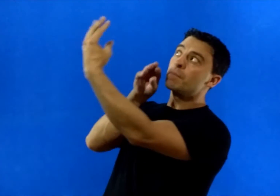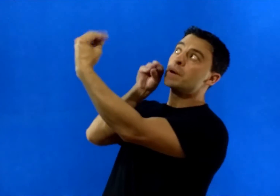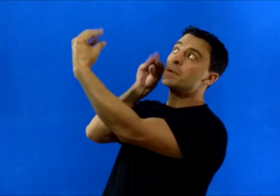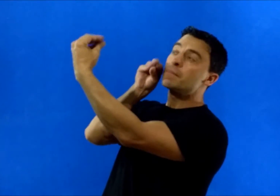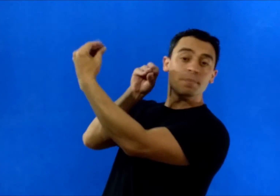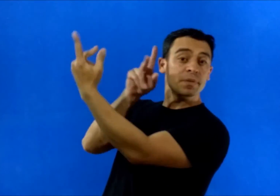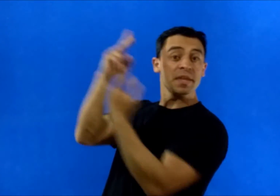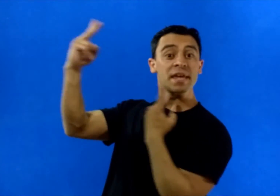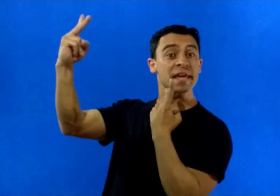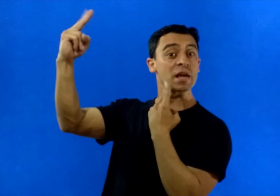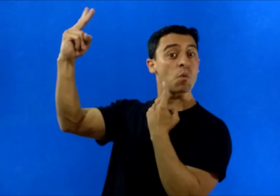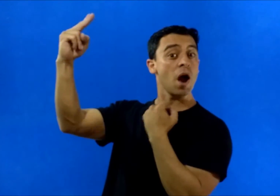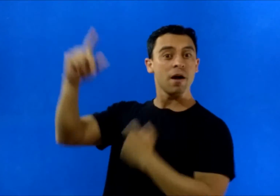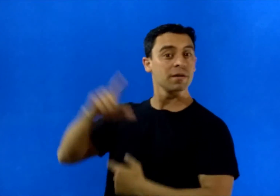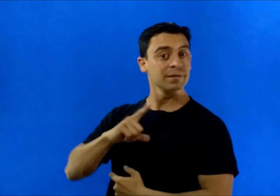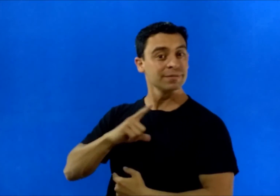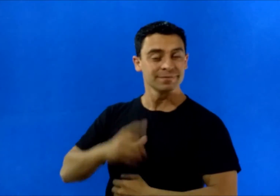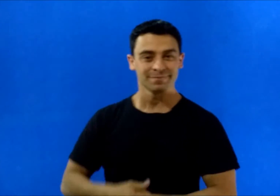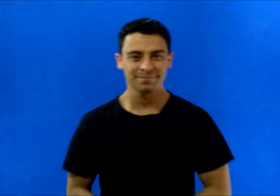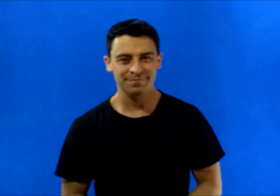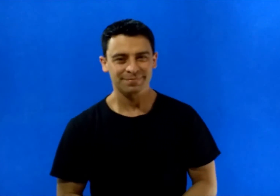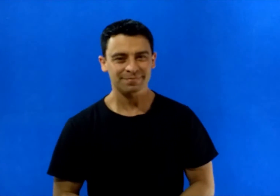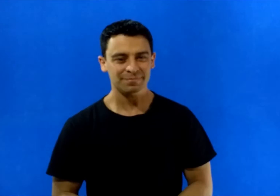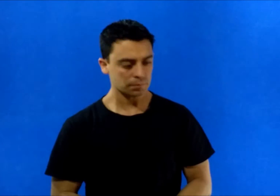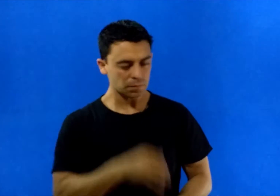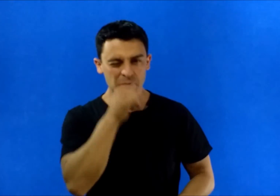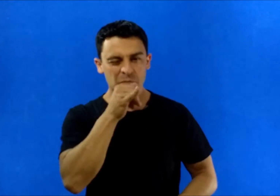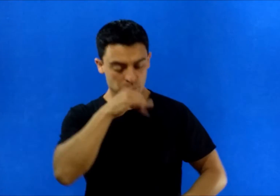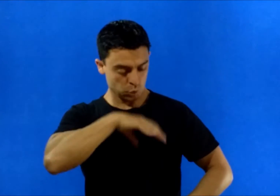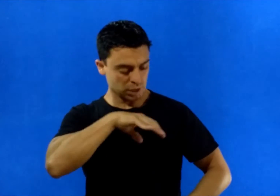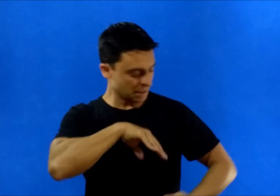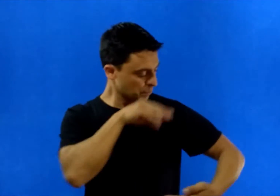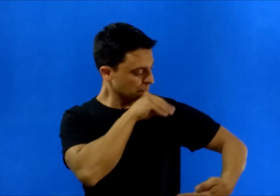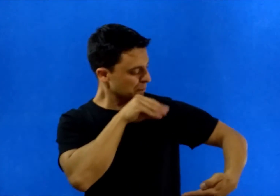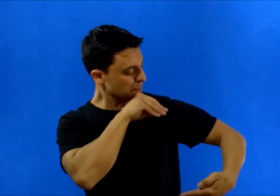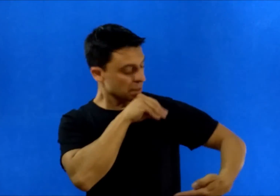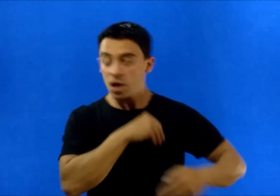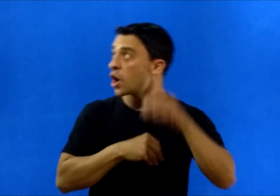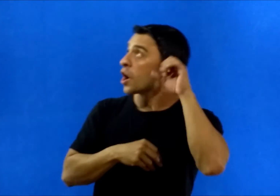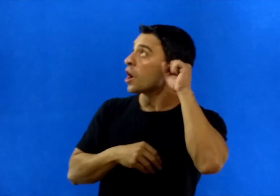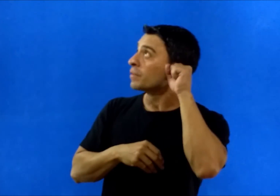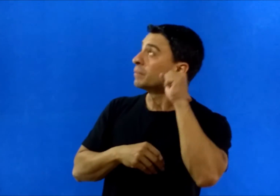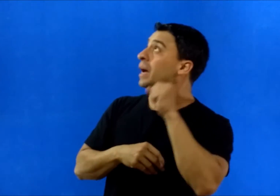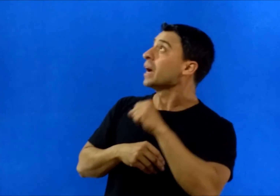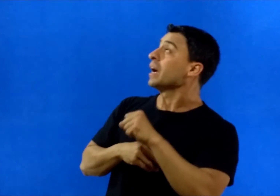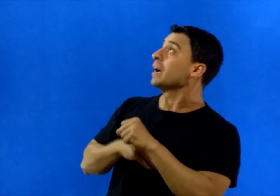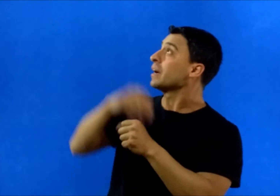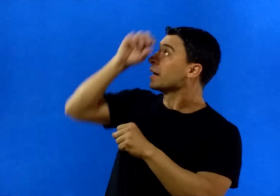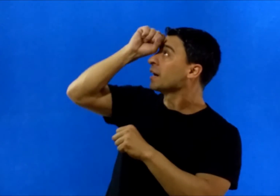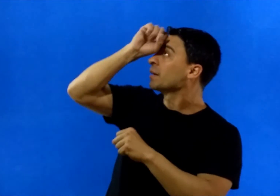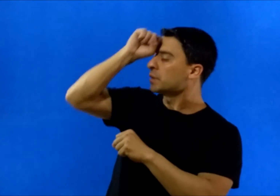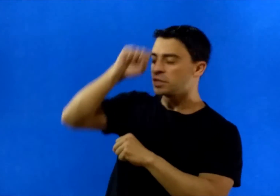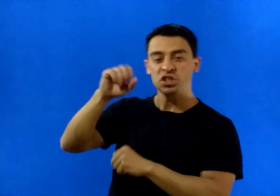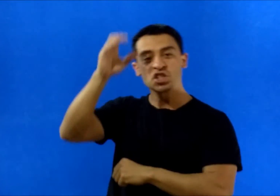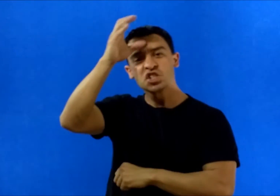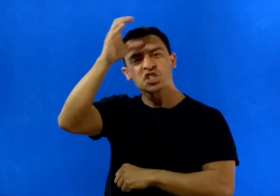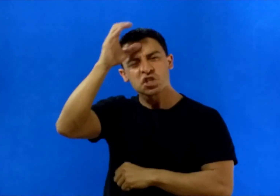vendo a voz do pai e copia igualmente. Por exemplo, no português que vai falando, o bebê vai ouvindo e